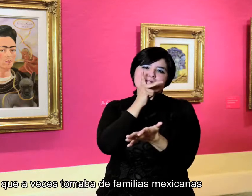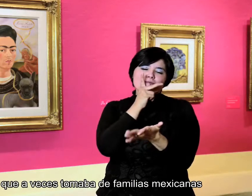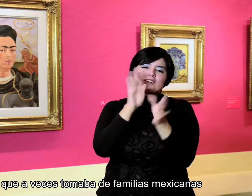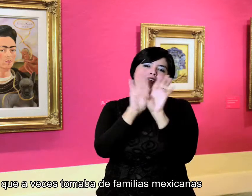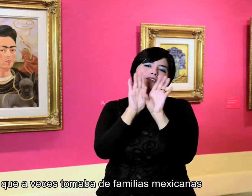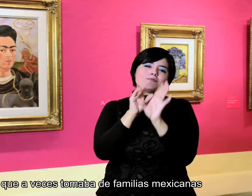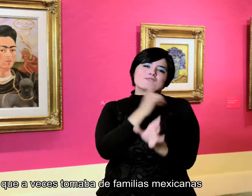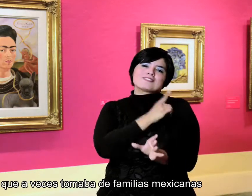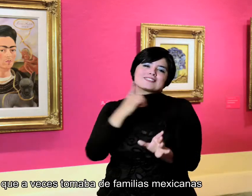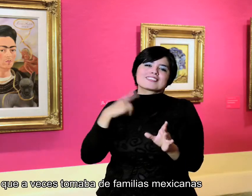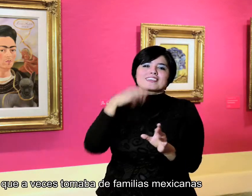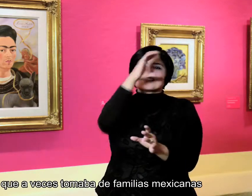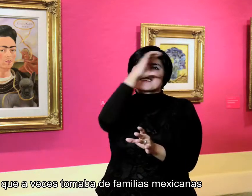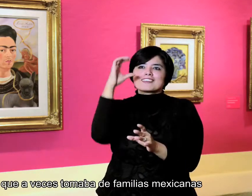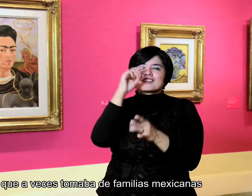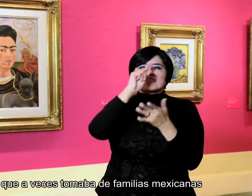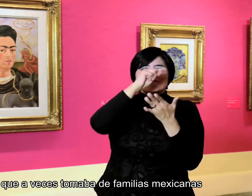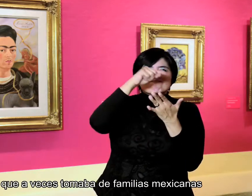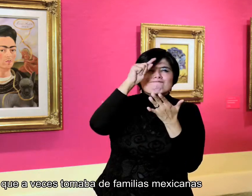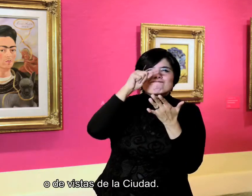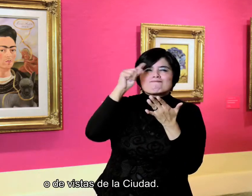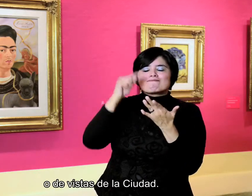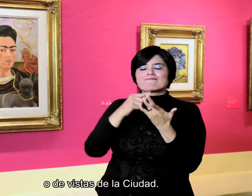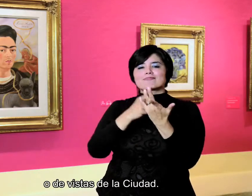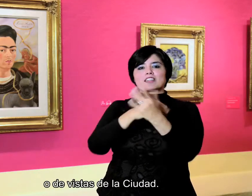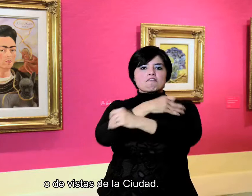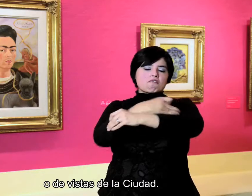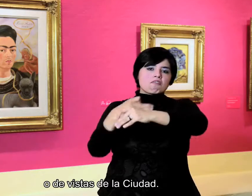que a veces tomaba de familias mexicanas o de vistas de la ciudad.